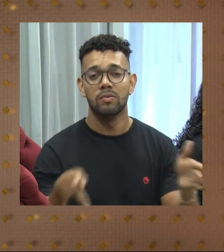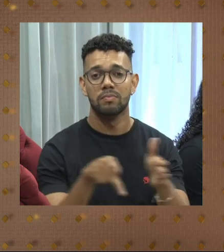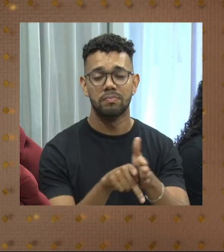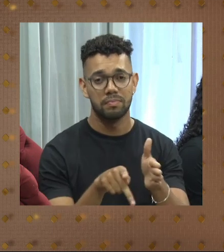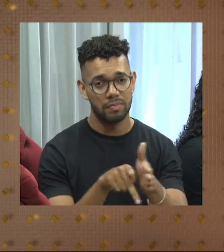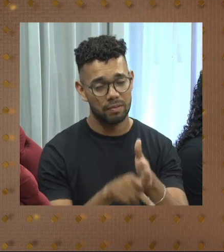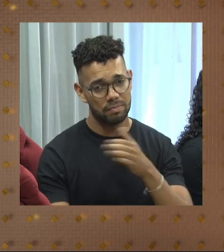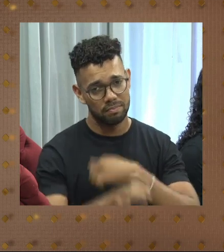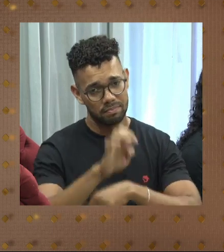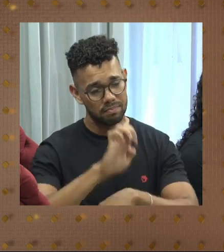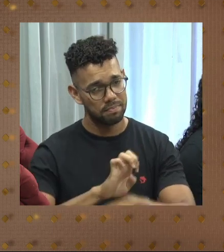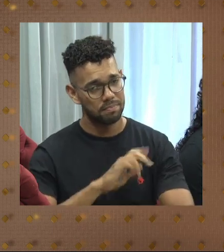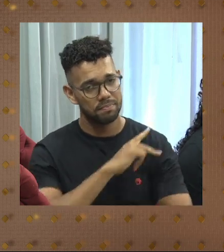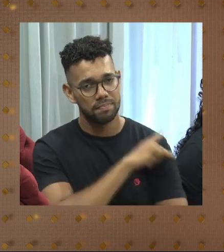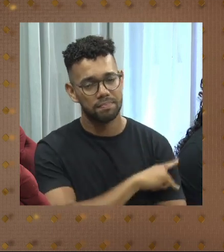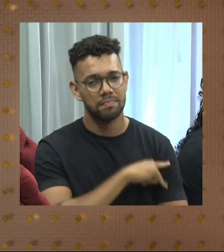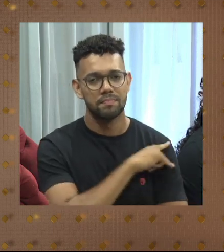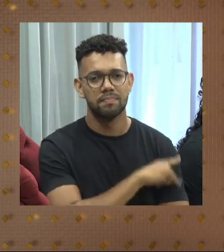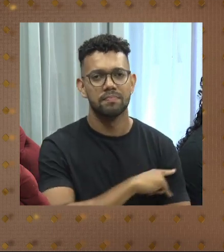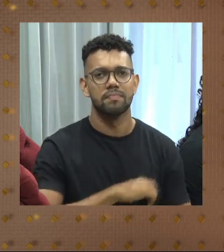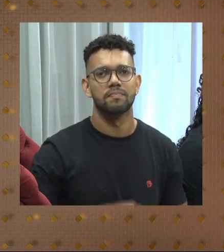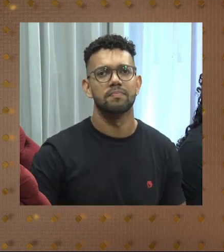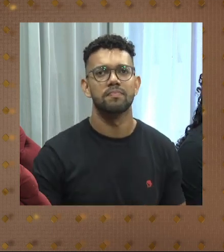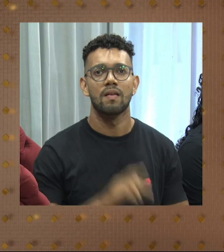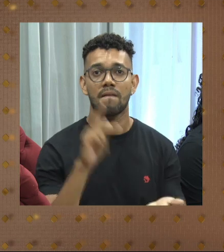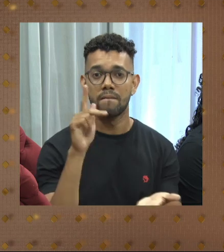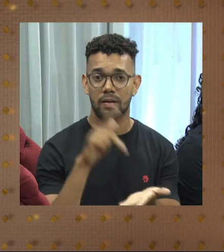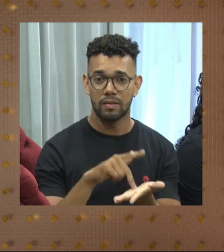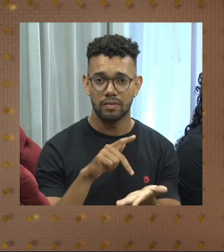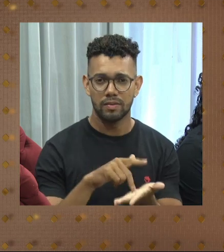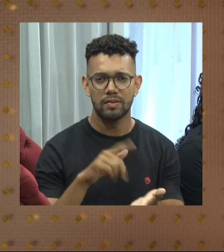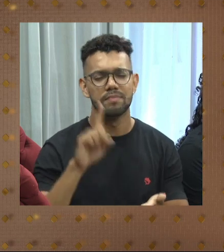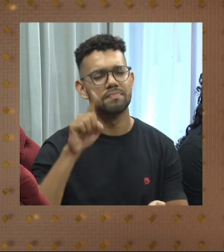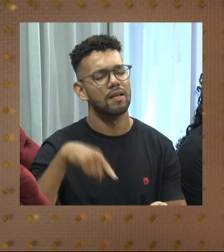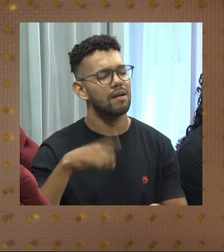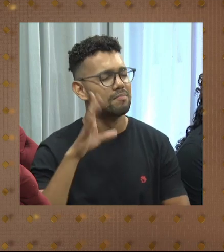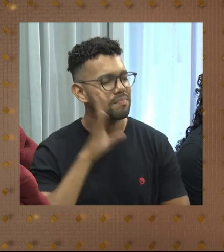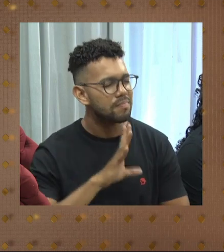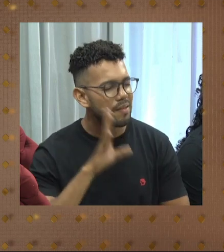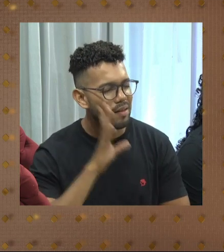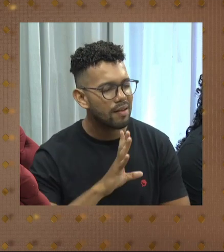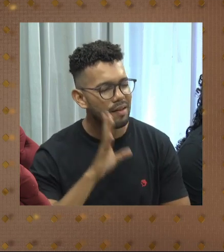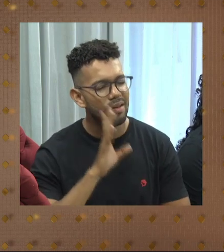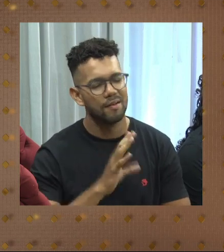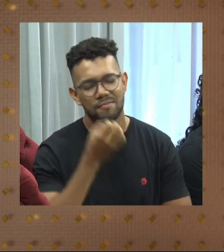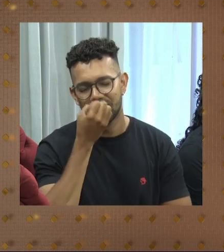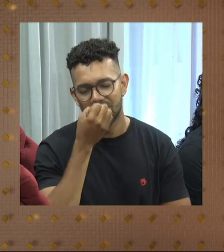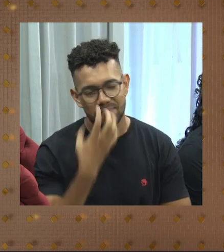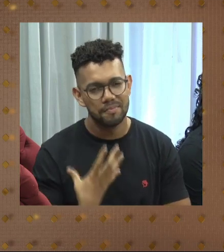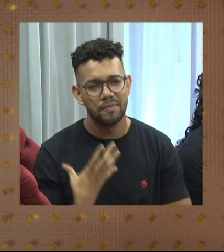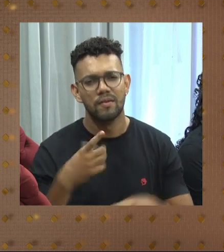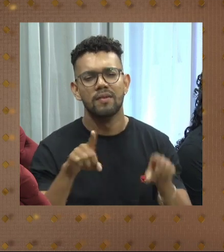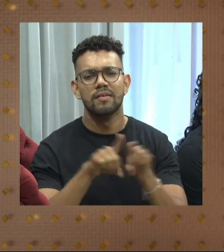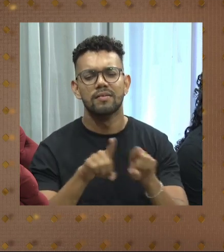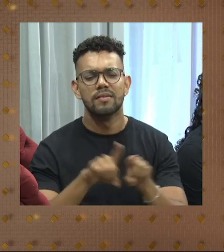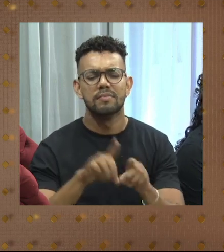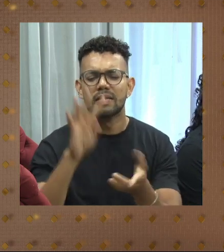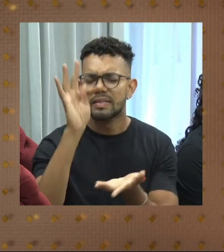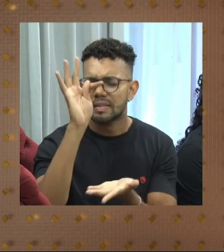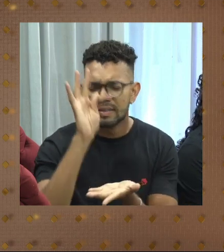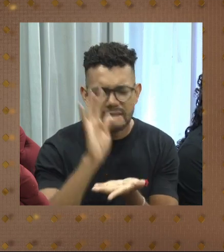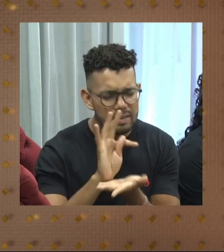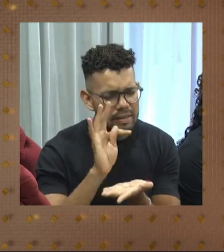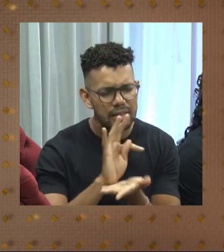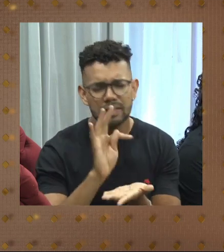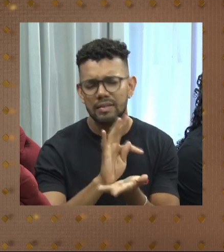essa ressalva também. Fazendo essa ressalva, é verdade. Mas, olha, é muito bacana, e eu quero dizer que a Teresina passa a ser a capital